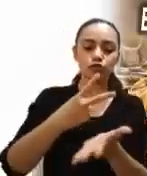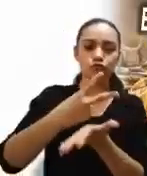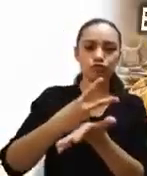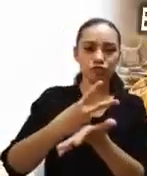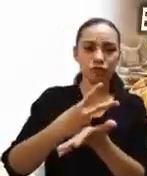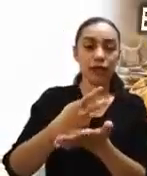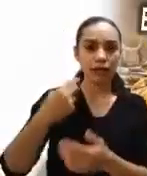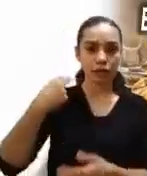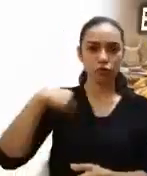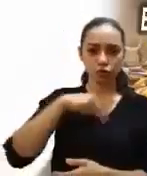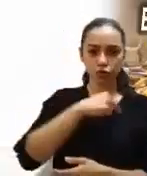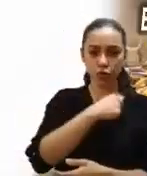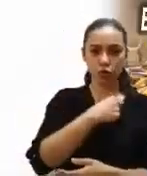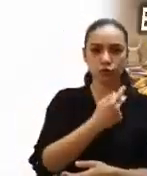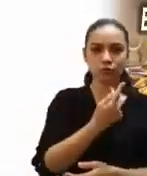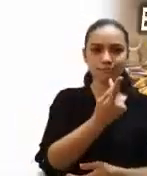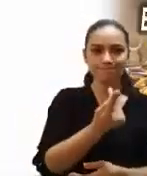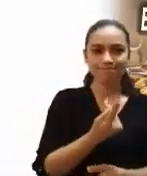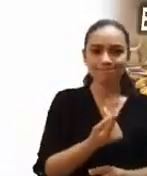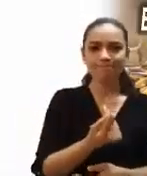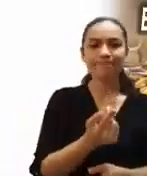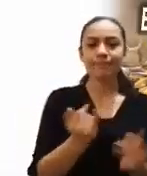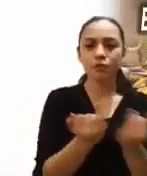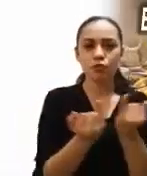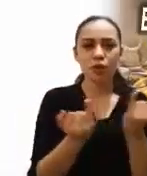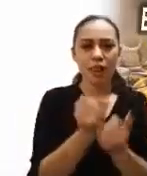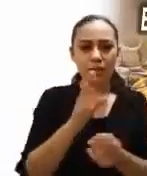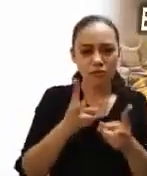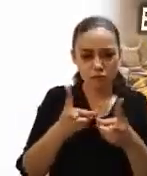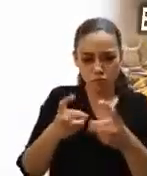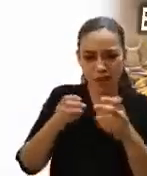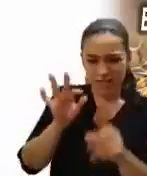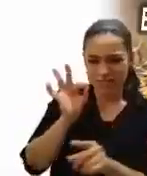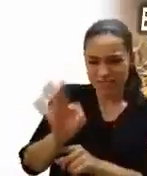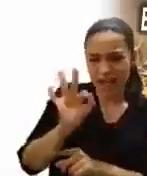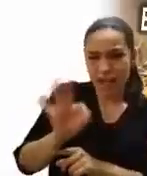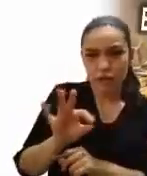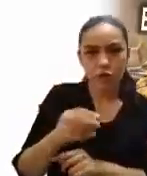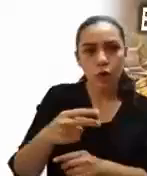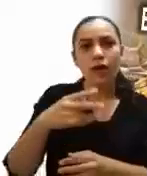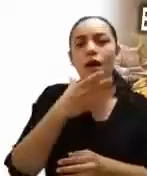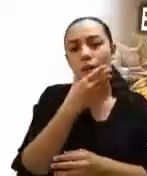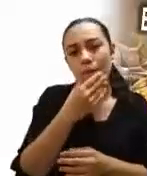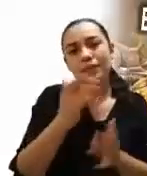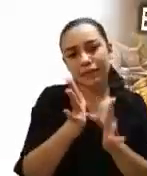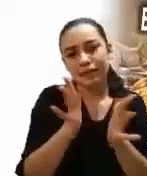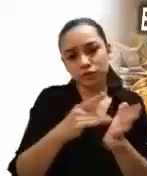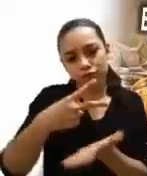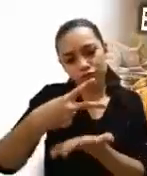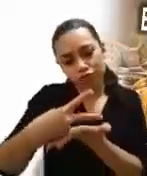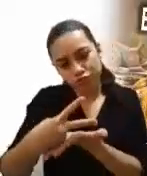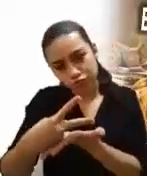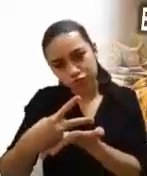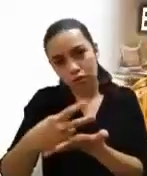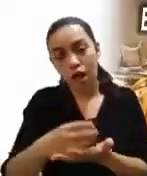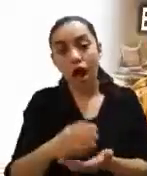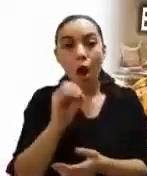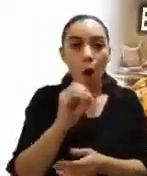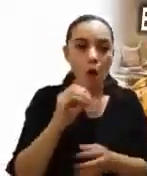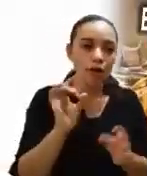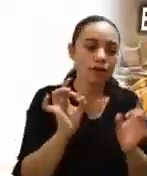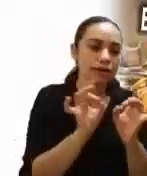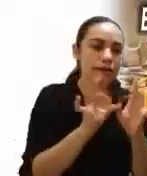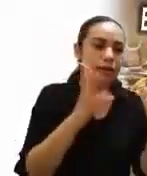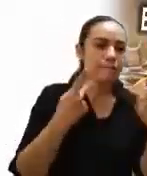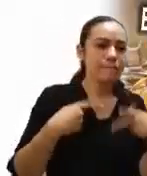el sacerdote o el levita que pasamos de largo ocupados en nuestras leyes y en nuestros ritos, o quizás también el posadero que